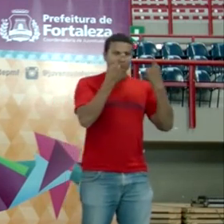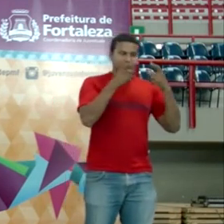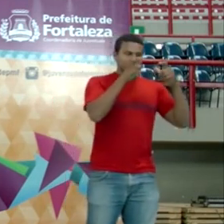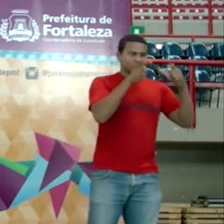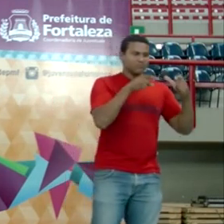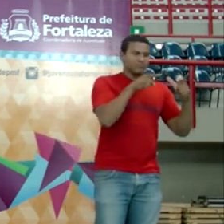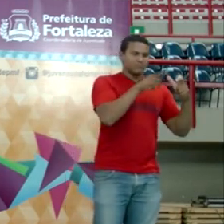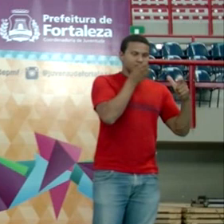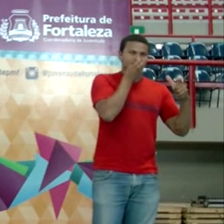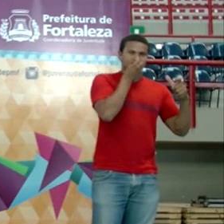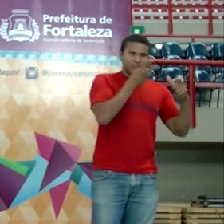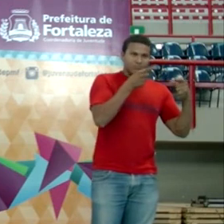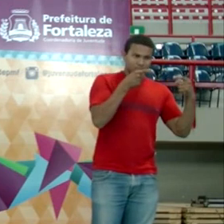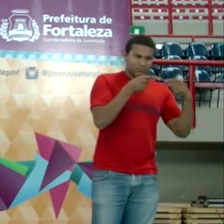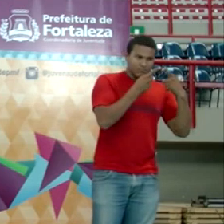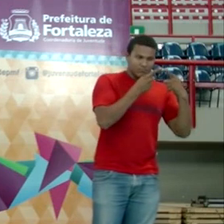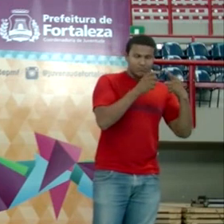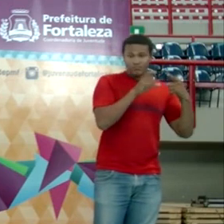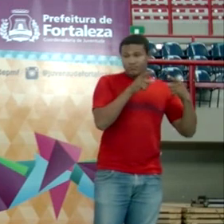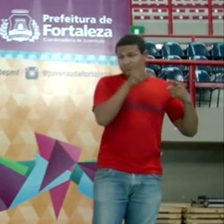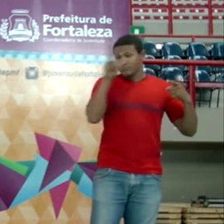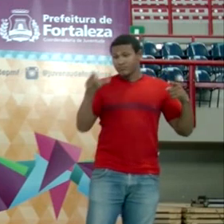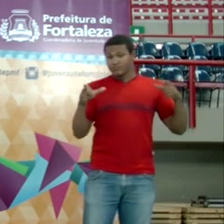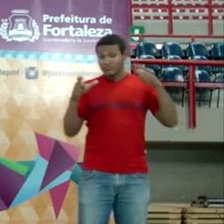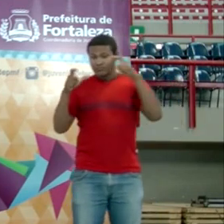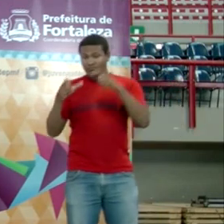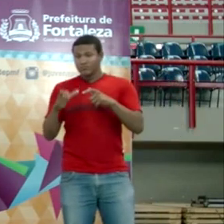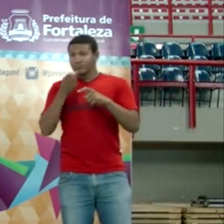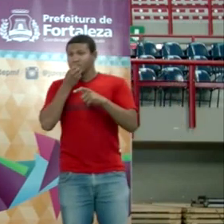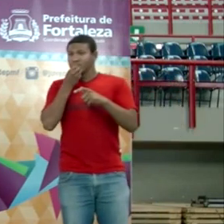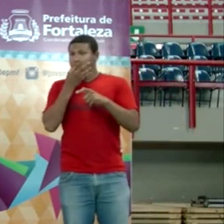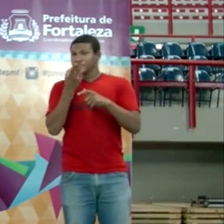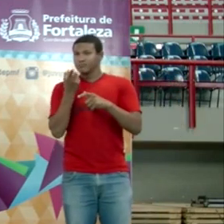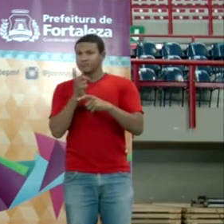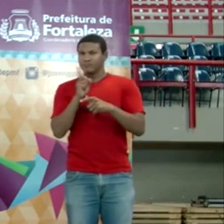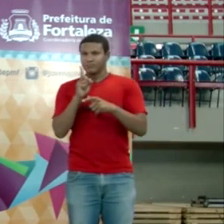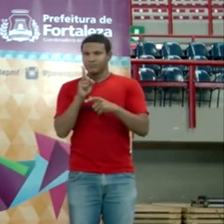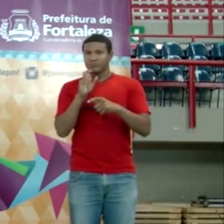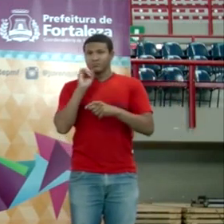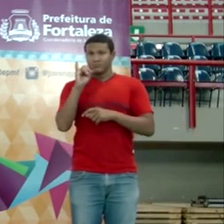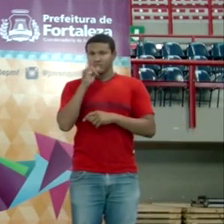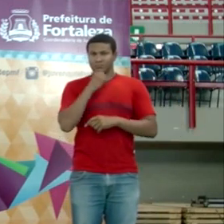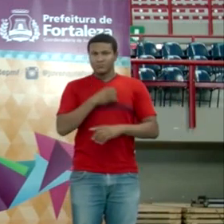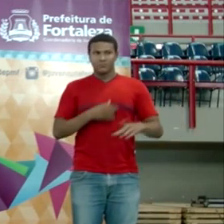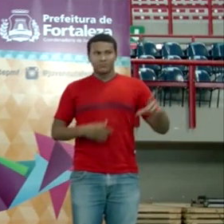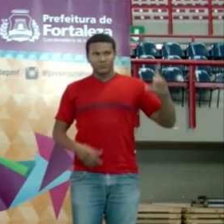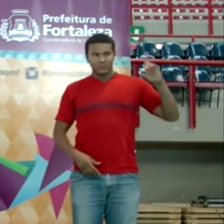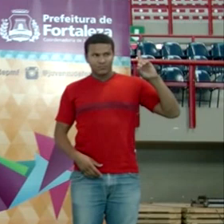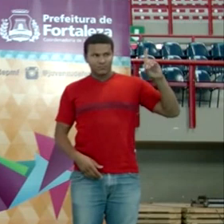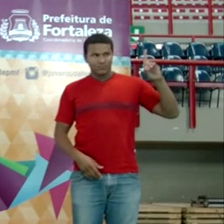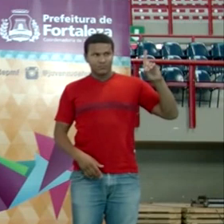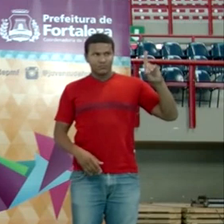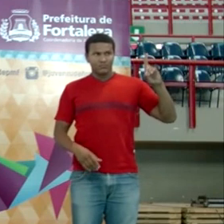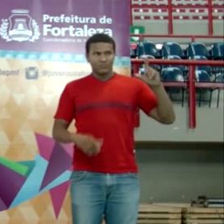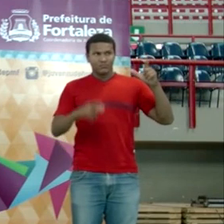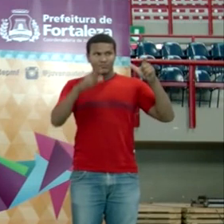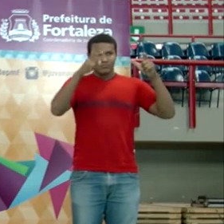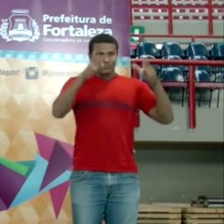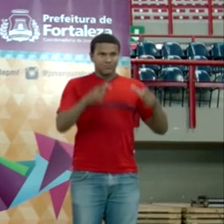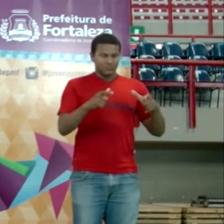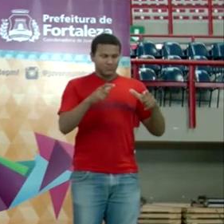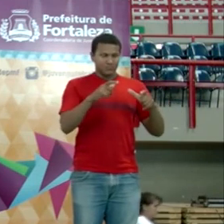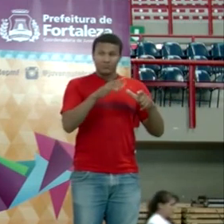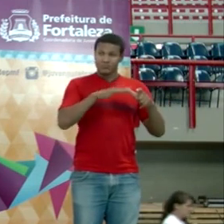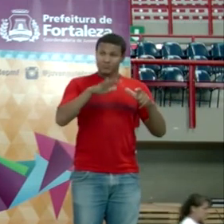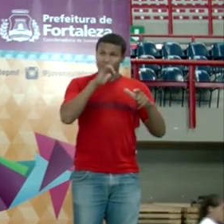útil e o que seria inútil. Se eu colocar o item D, lago e riacho,